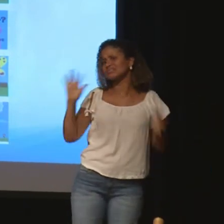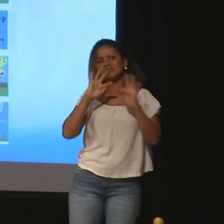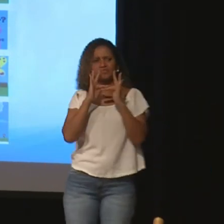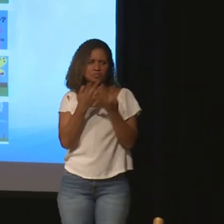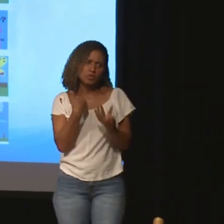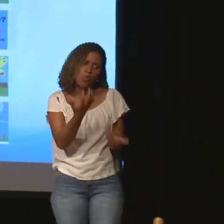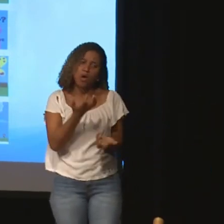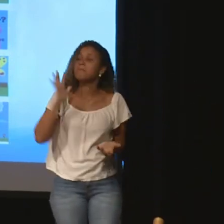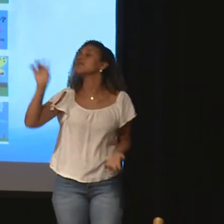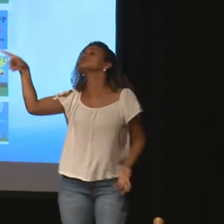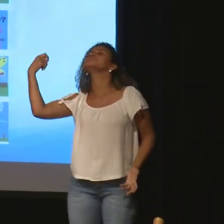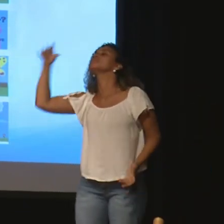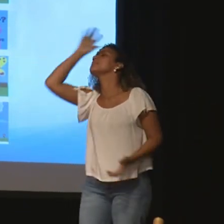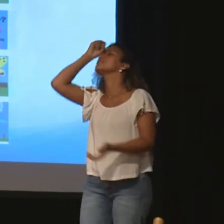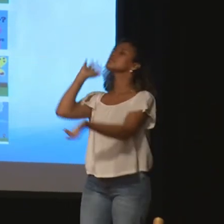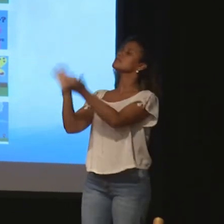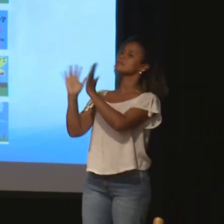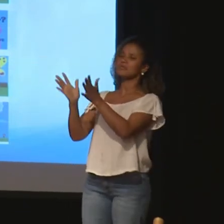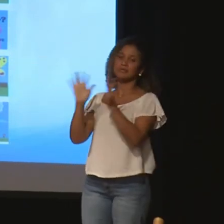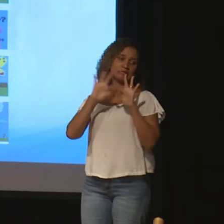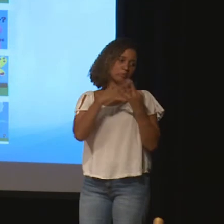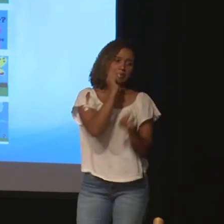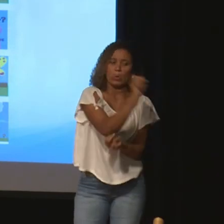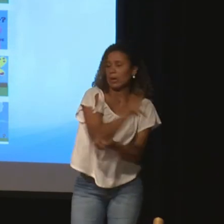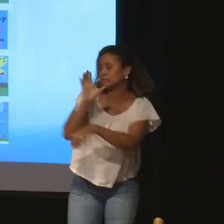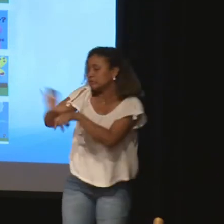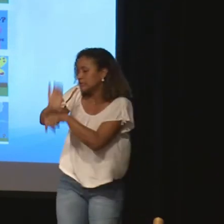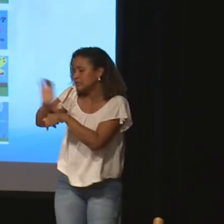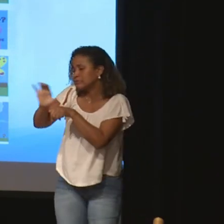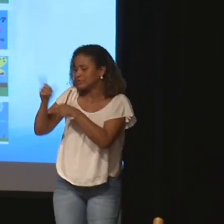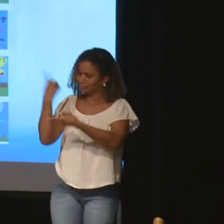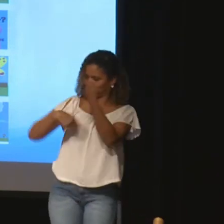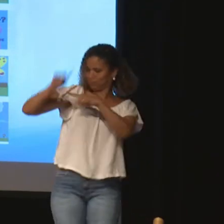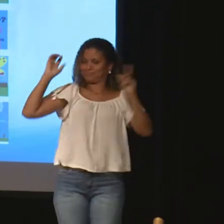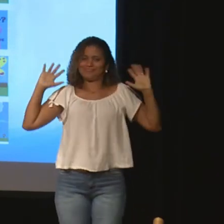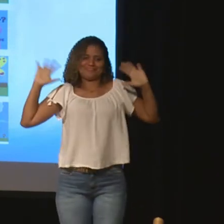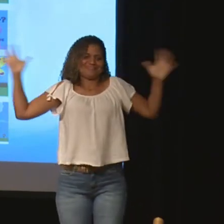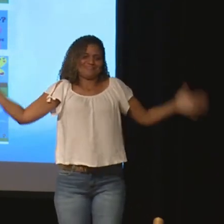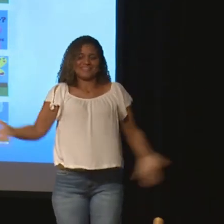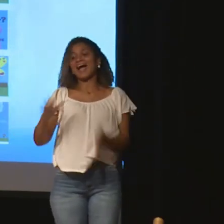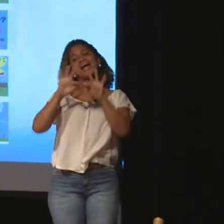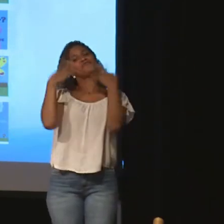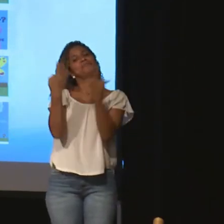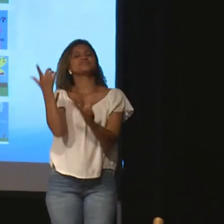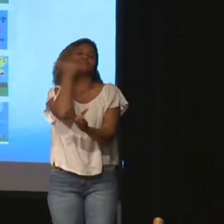querem ter uma asa igual a minha? E a família disse, sim, eu quero. Então, vocês têm que aprender Libras. E aí elas foram estudar e